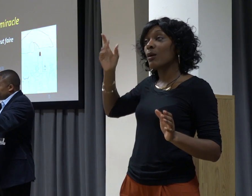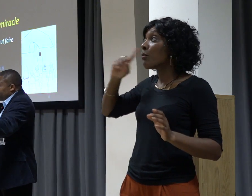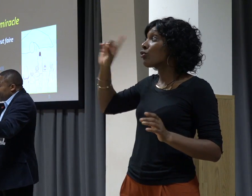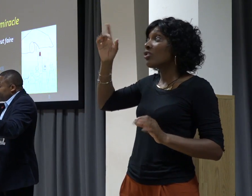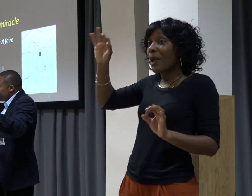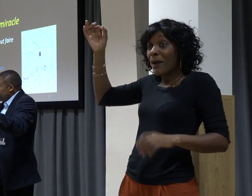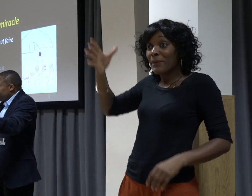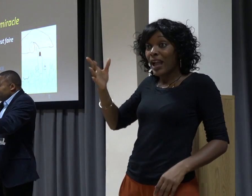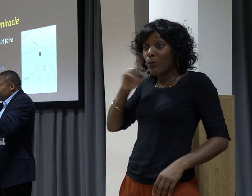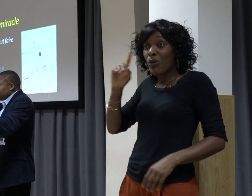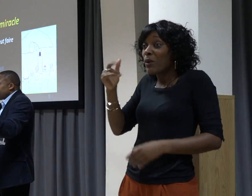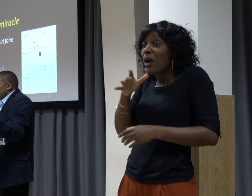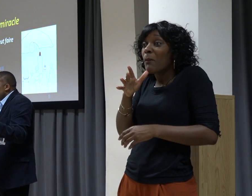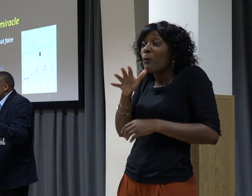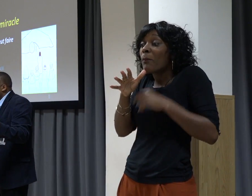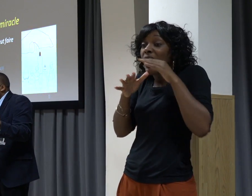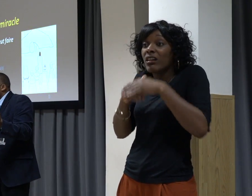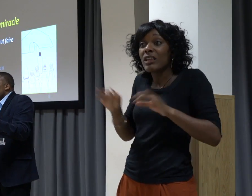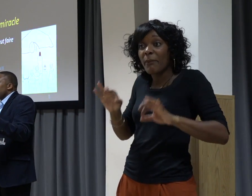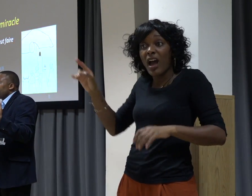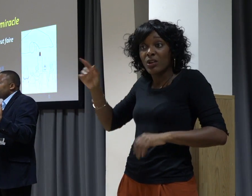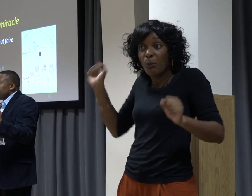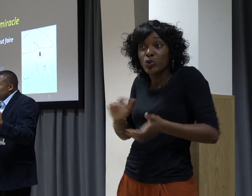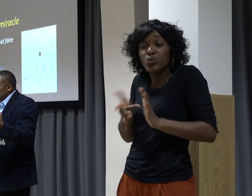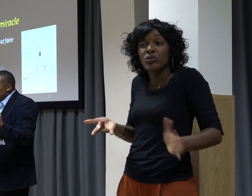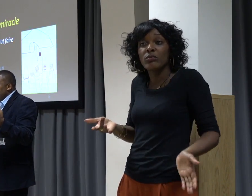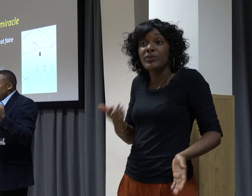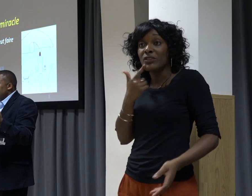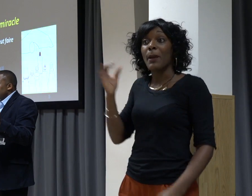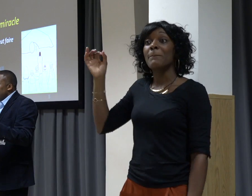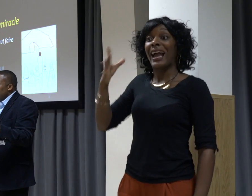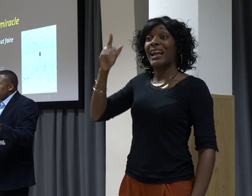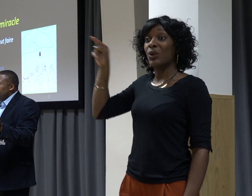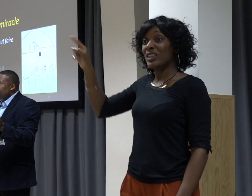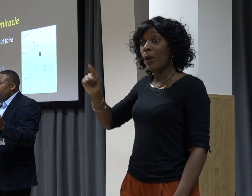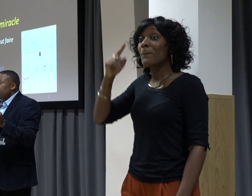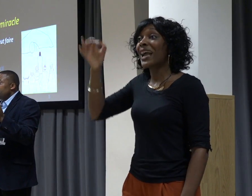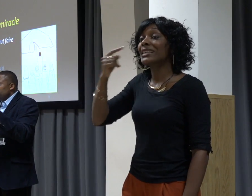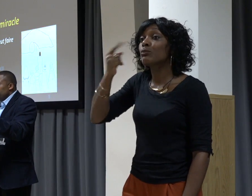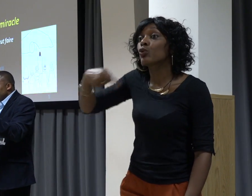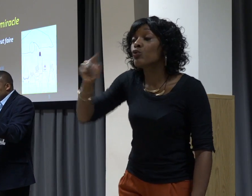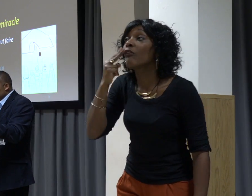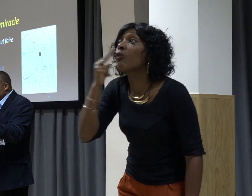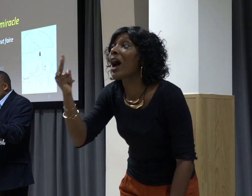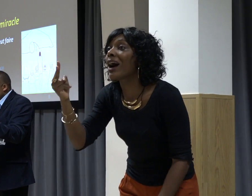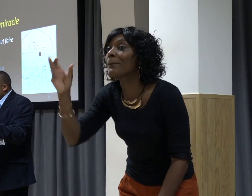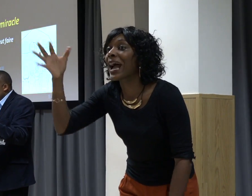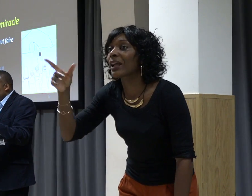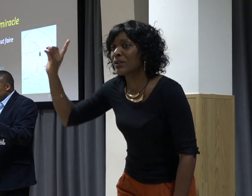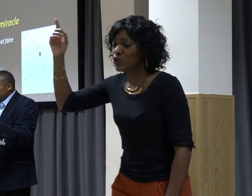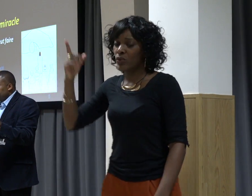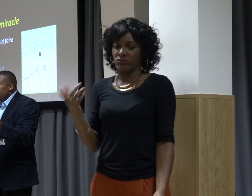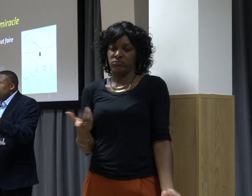Parce que rien n'est impossible pour lui, donc ce n'est pas un miracle pour Dieu. Le miracle, il est pour nous. Par sa parole, Dieu fait ce qu'il